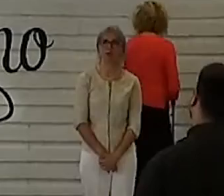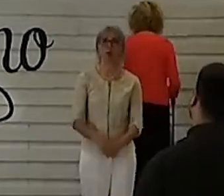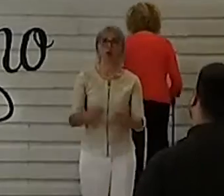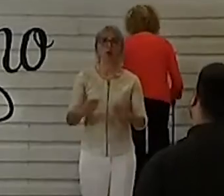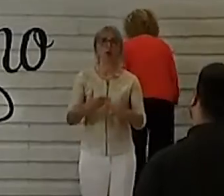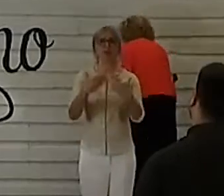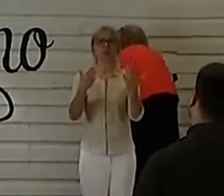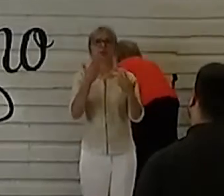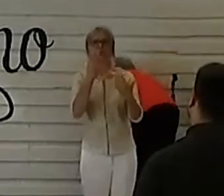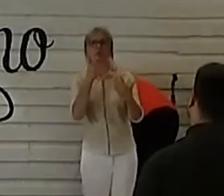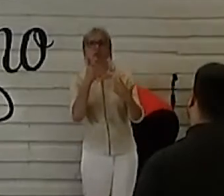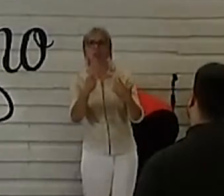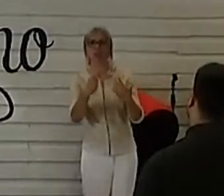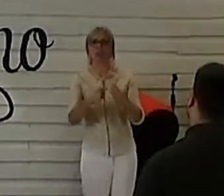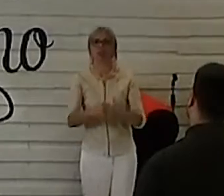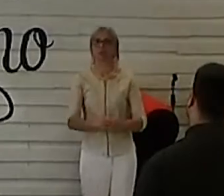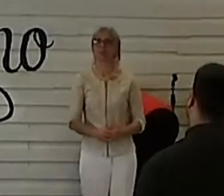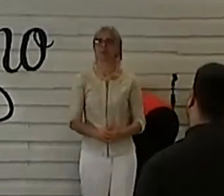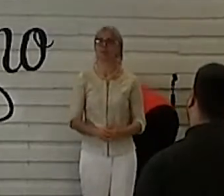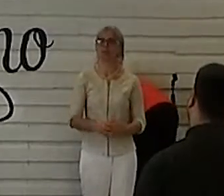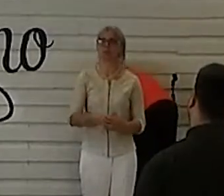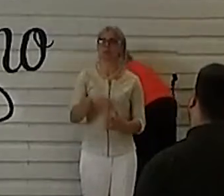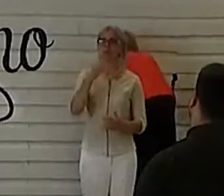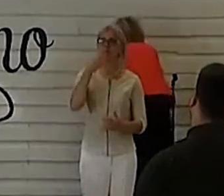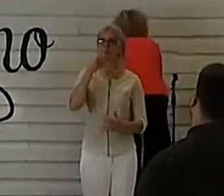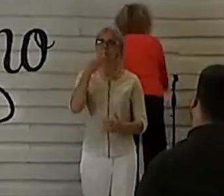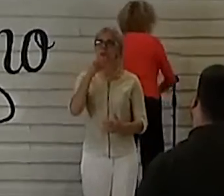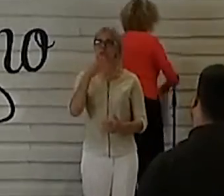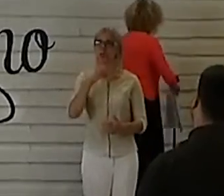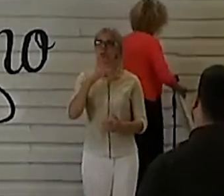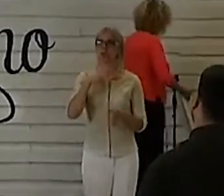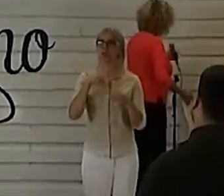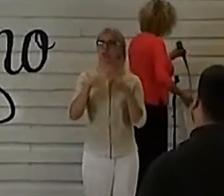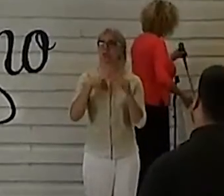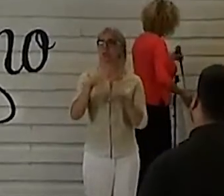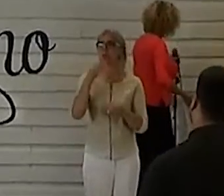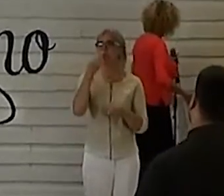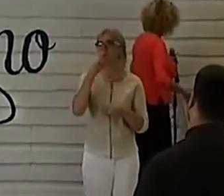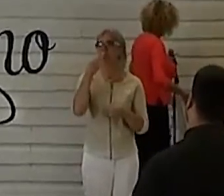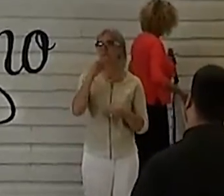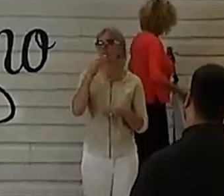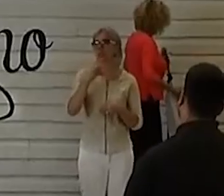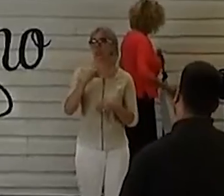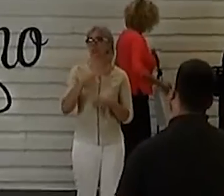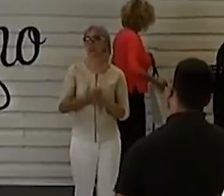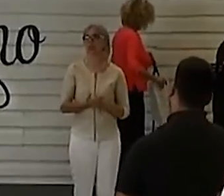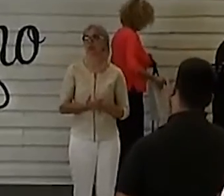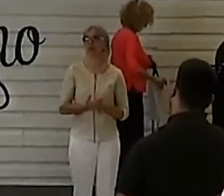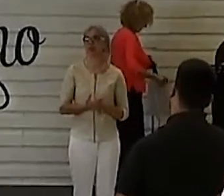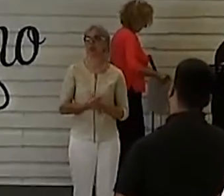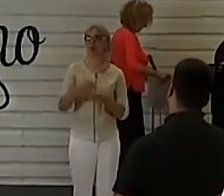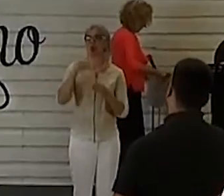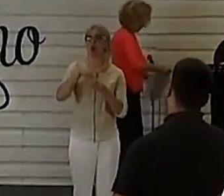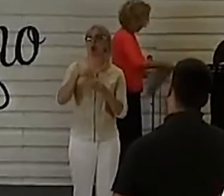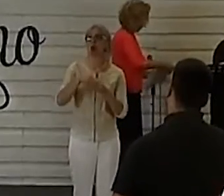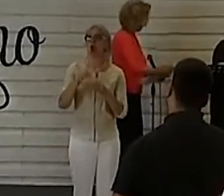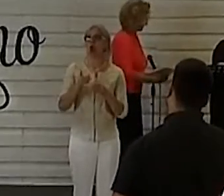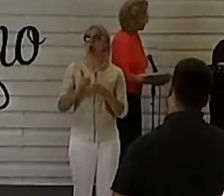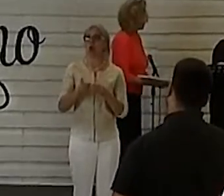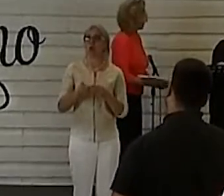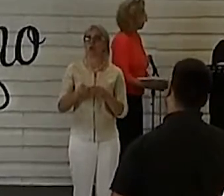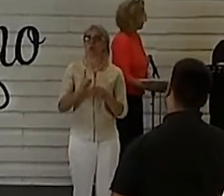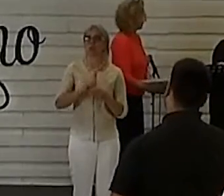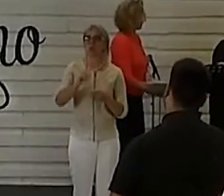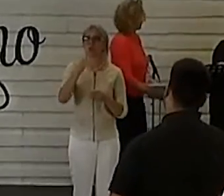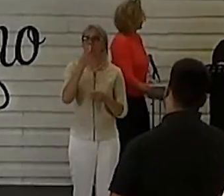Stamattina voglio dirti che il messaggio della predicazione ha avuto questo indirizzo. Dio vuole